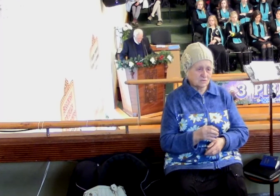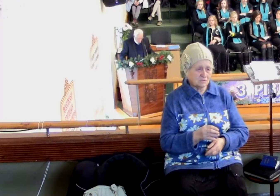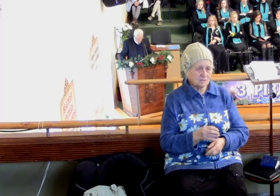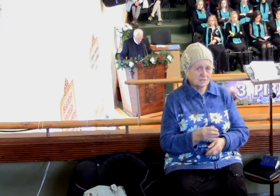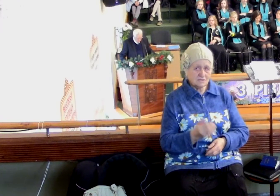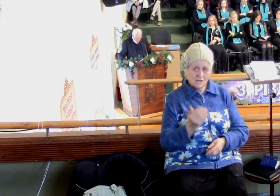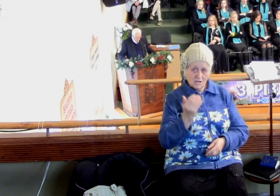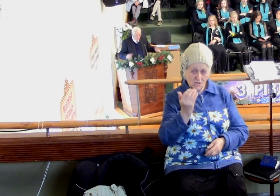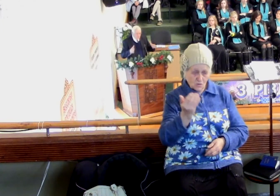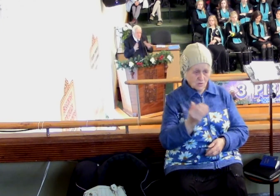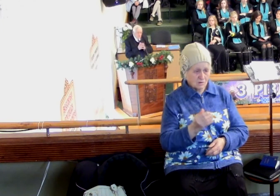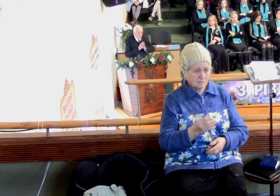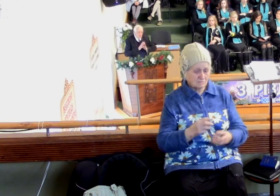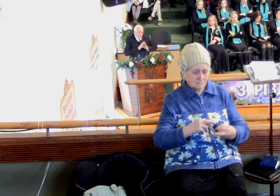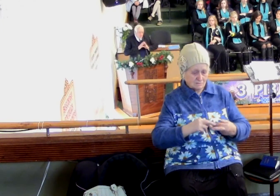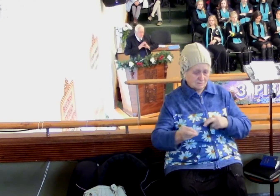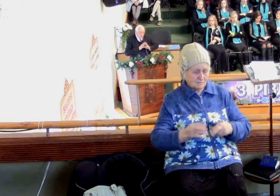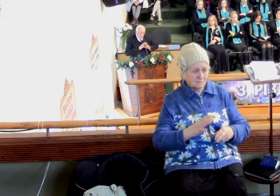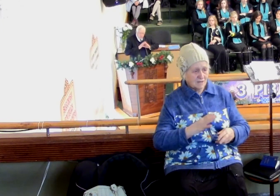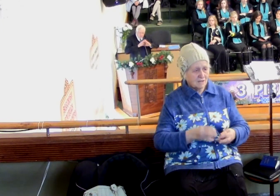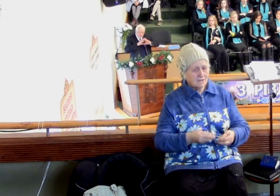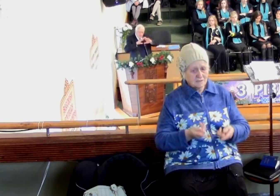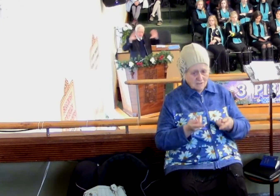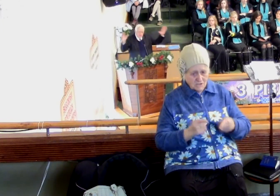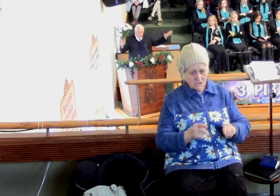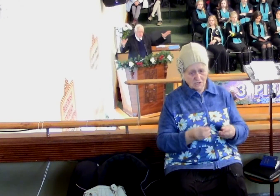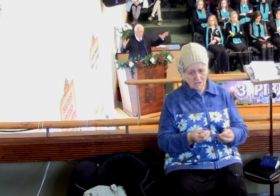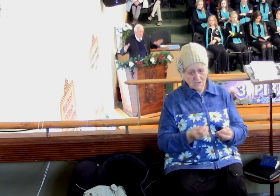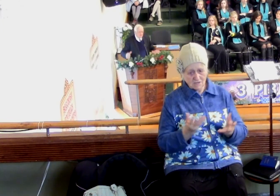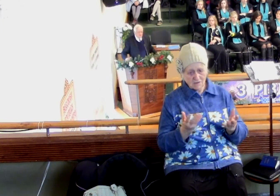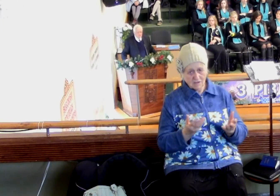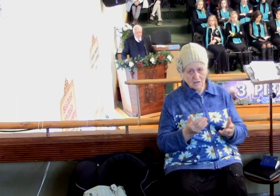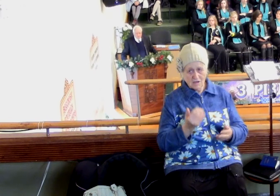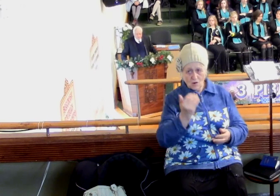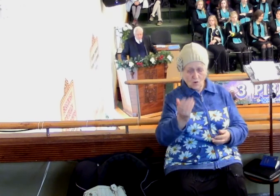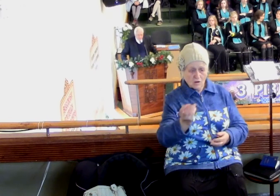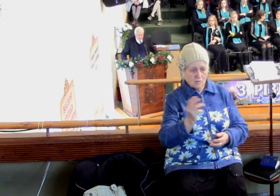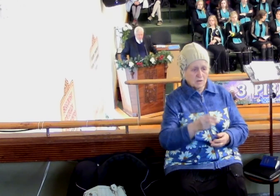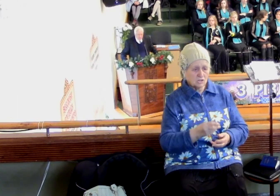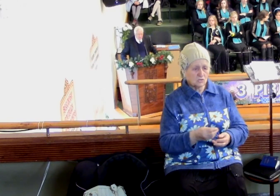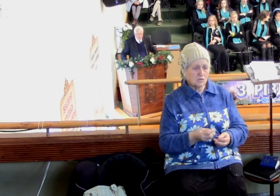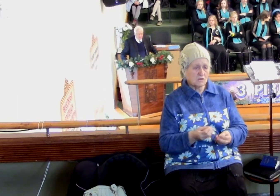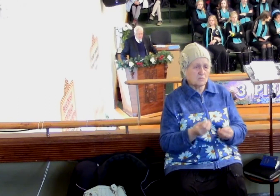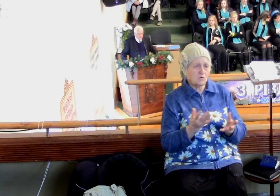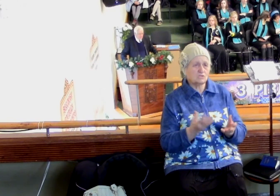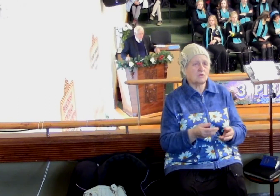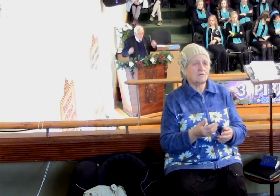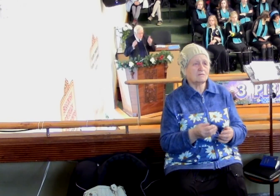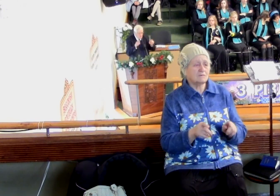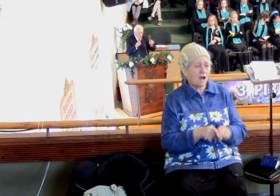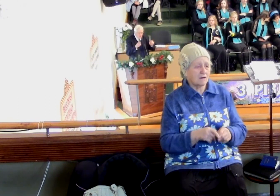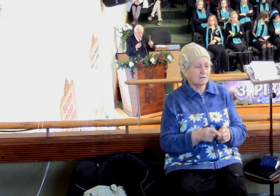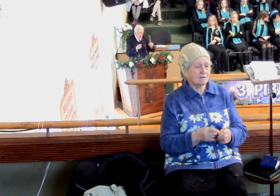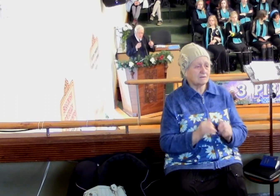свет. И он пришел не для того, чтобы просто, знаете, ну, иллюминация была.